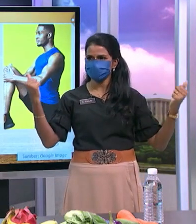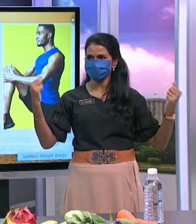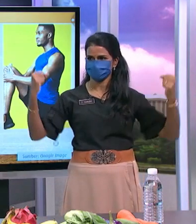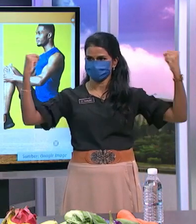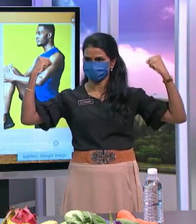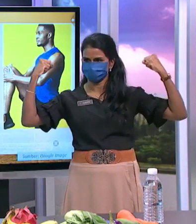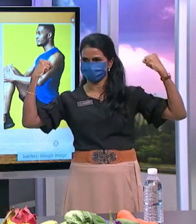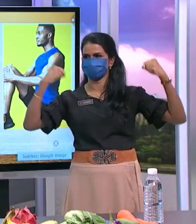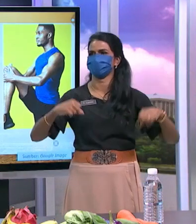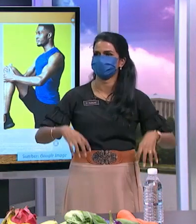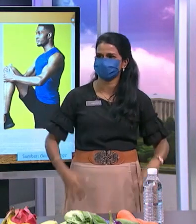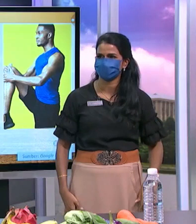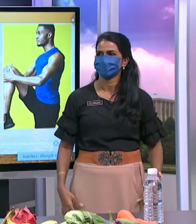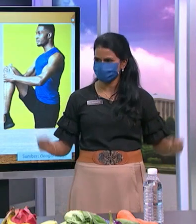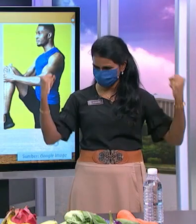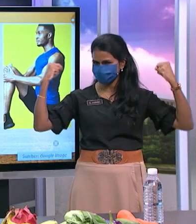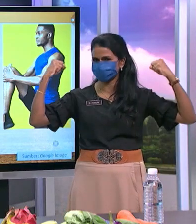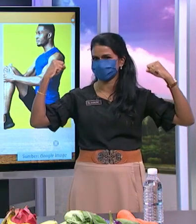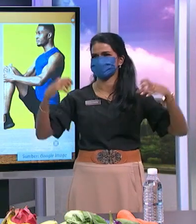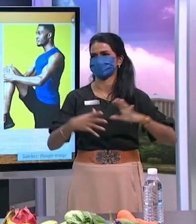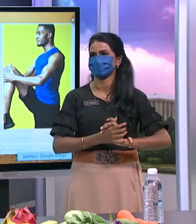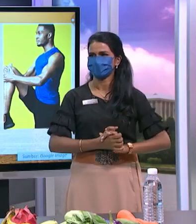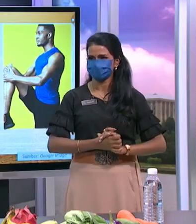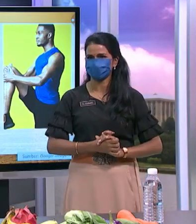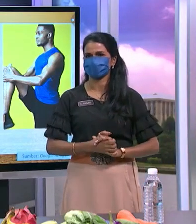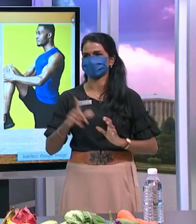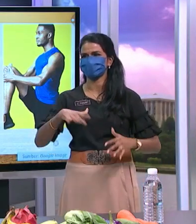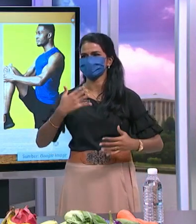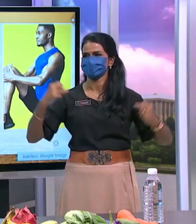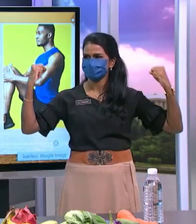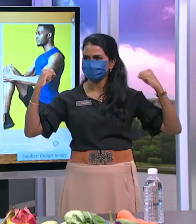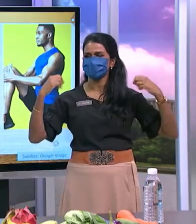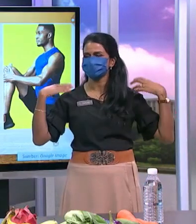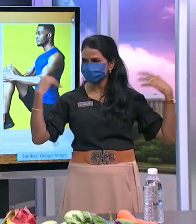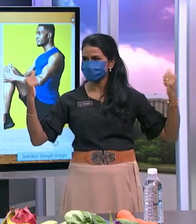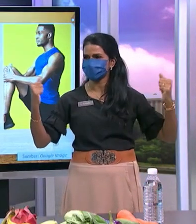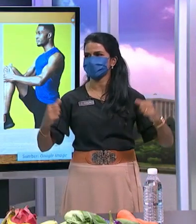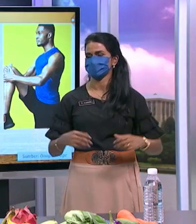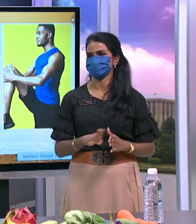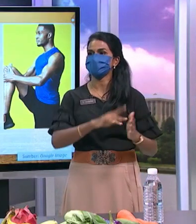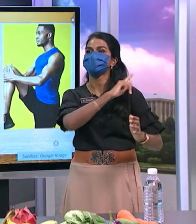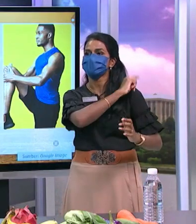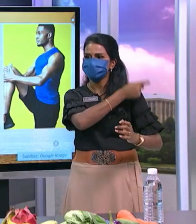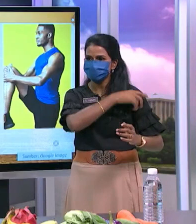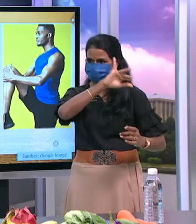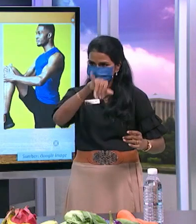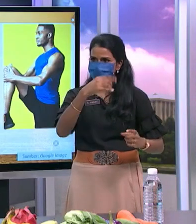Sehat. Kuat. Kuat kan? Yes. Kuat. Dia rasa kuat, sehat, bertenaga juga.